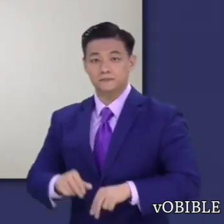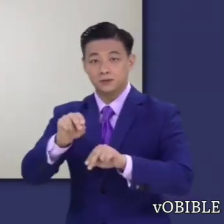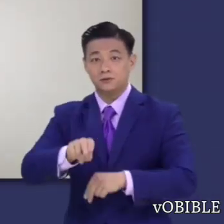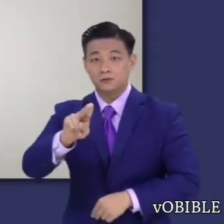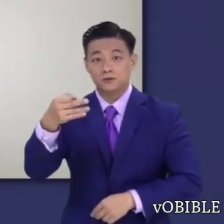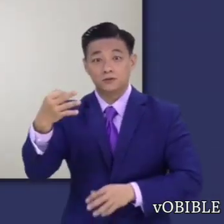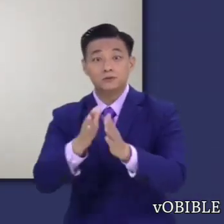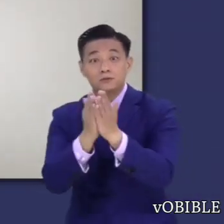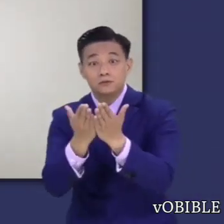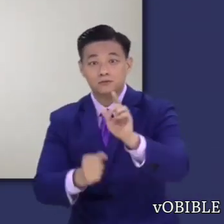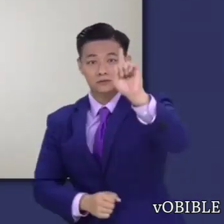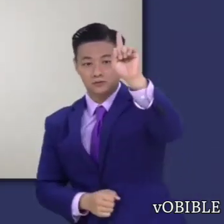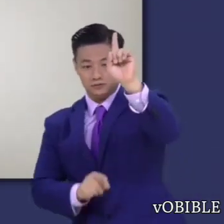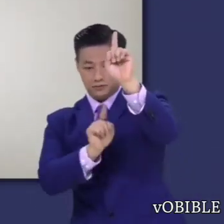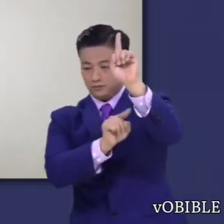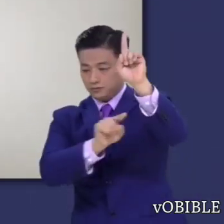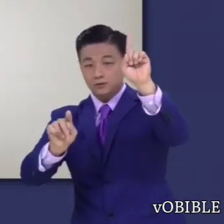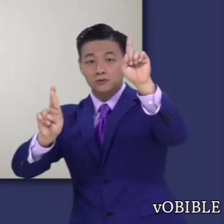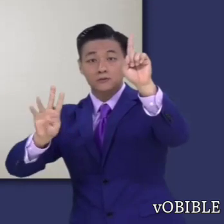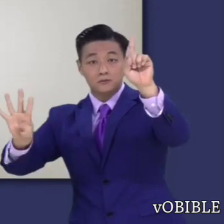约翰三书共有14节。